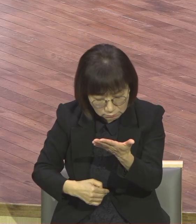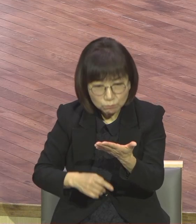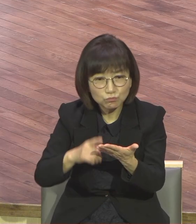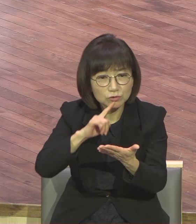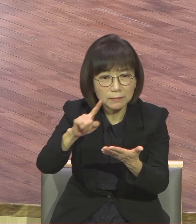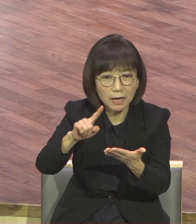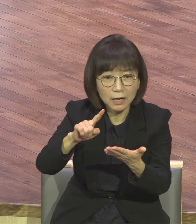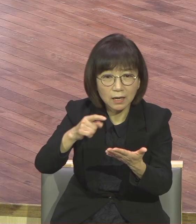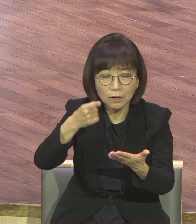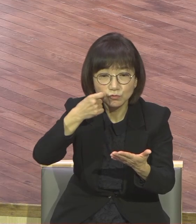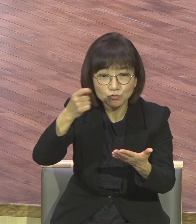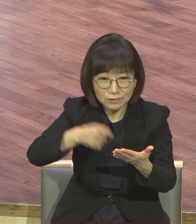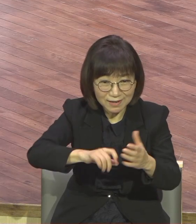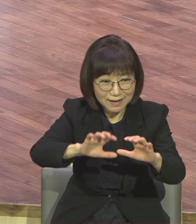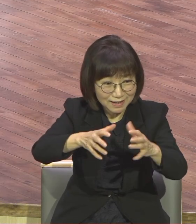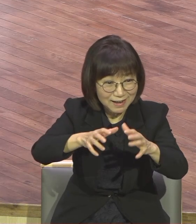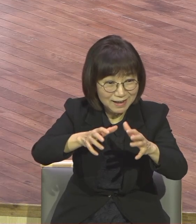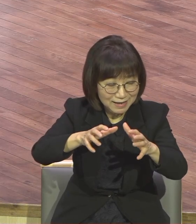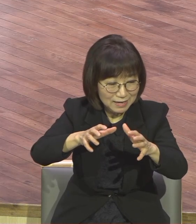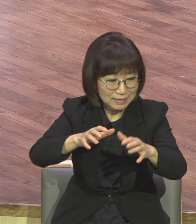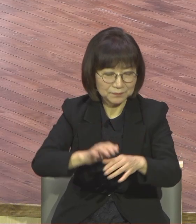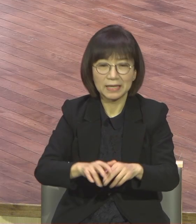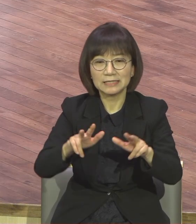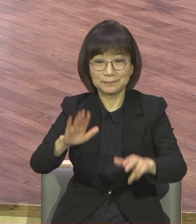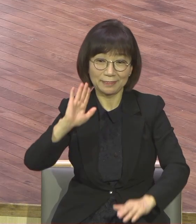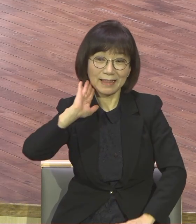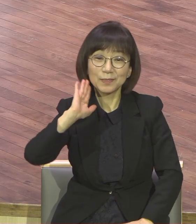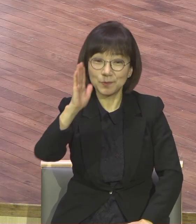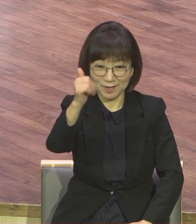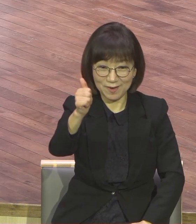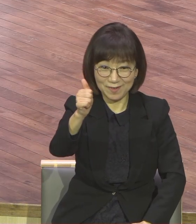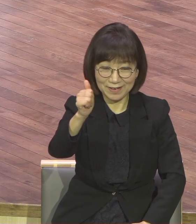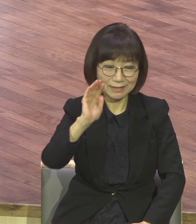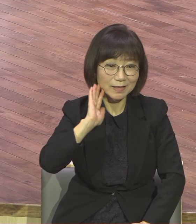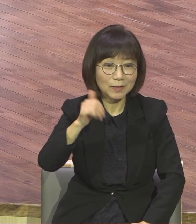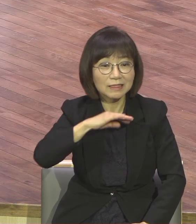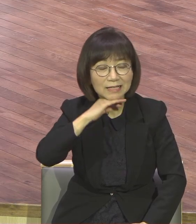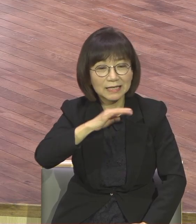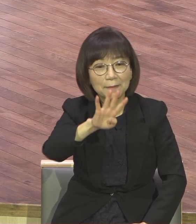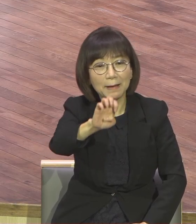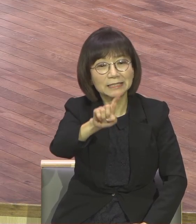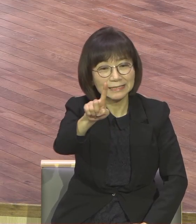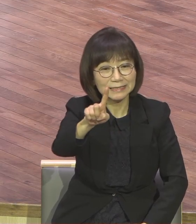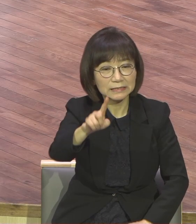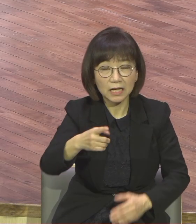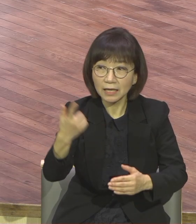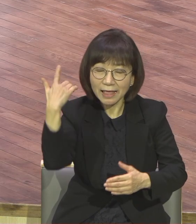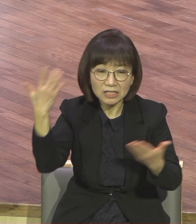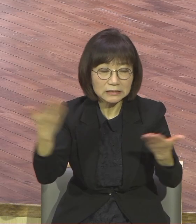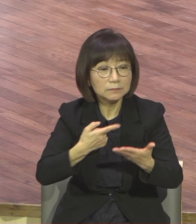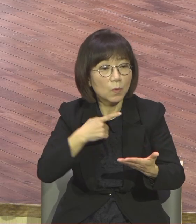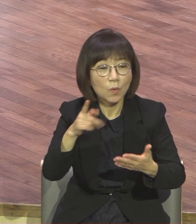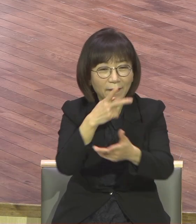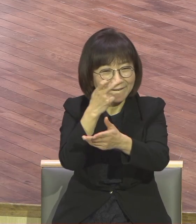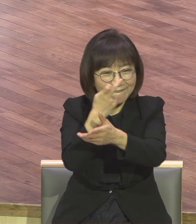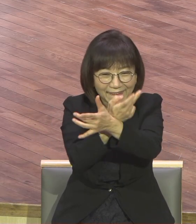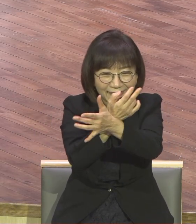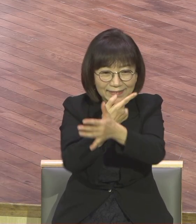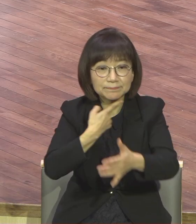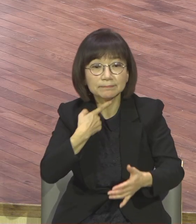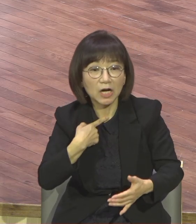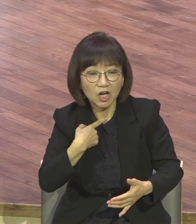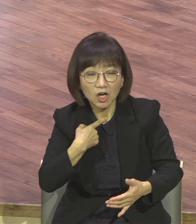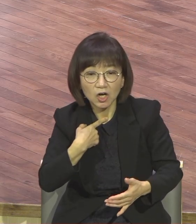하면 우크라이나 이 젤렌스키 지금 현재 대통령이 41 살이에요. 코미디언 출신이에요. 그런데